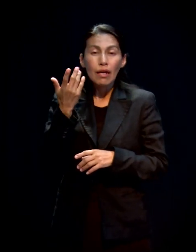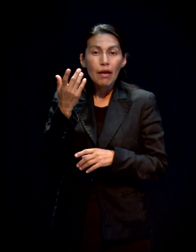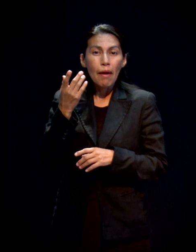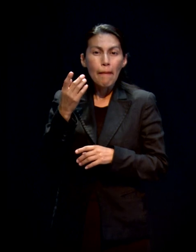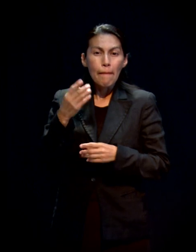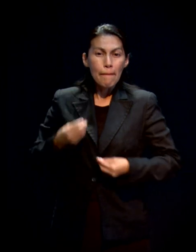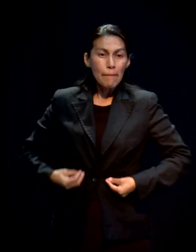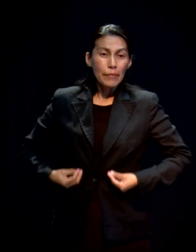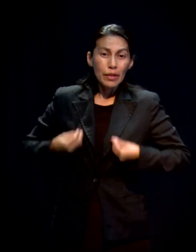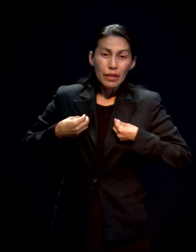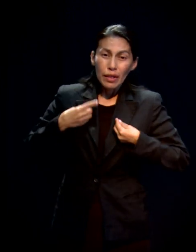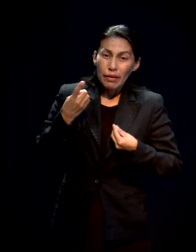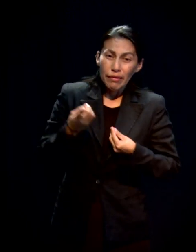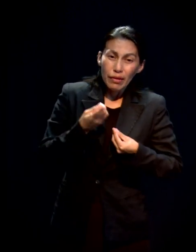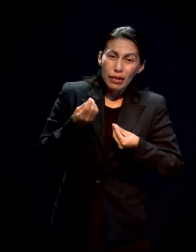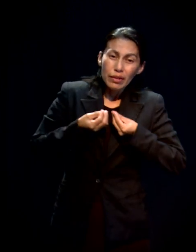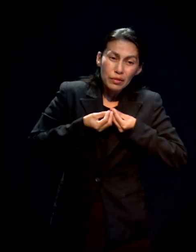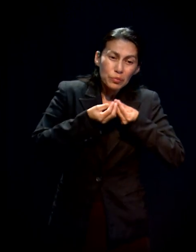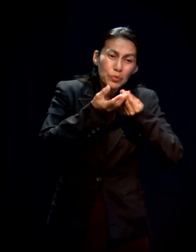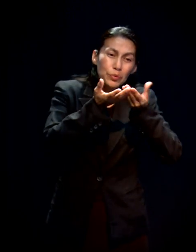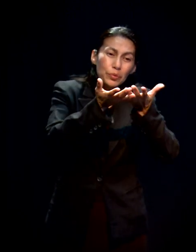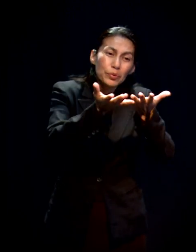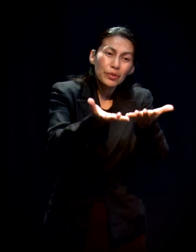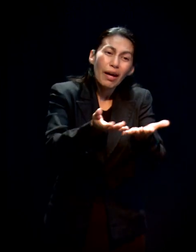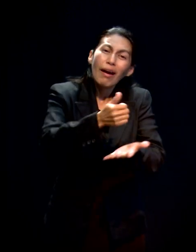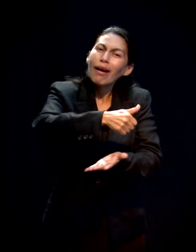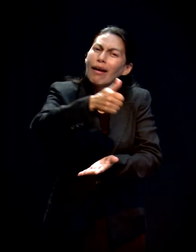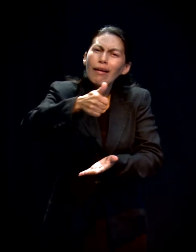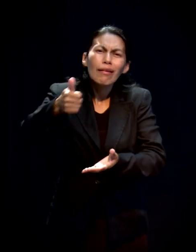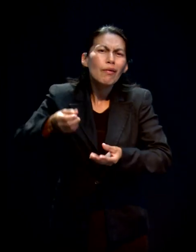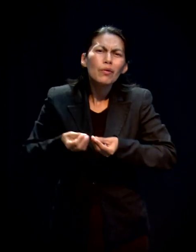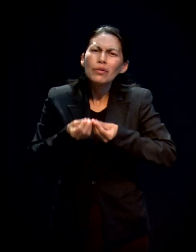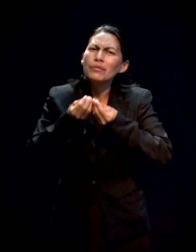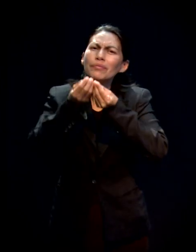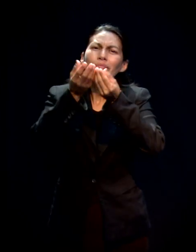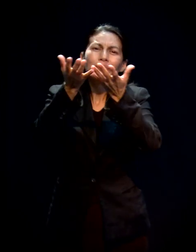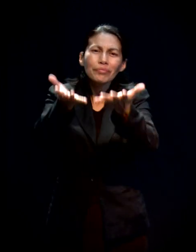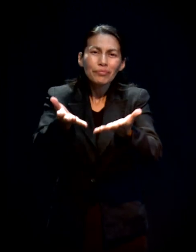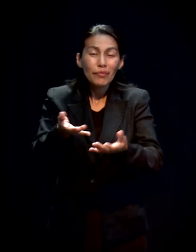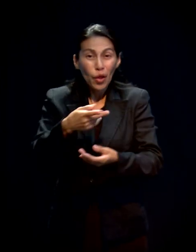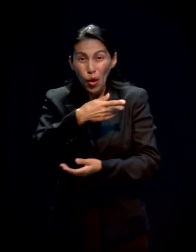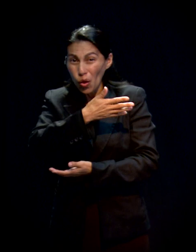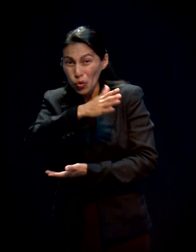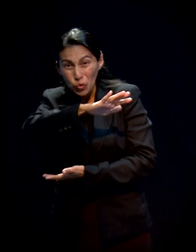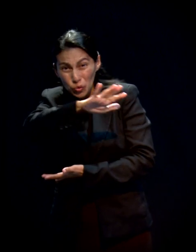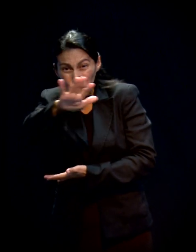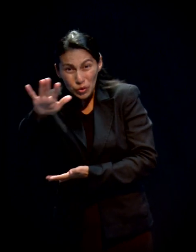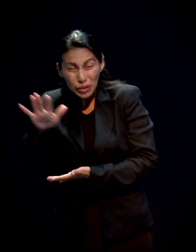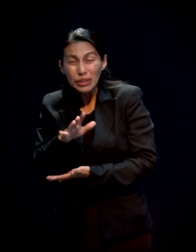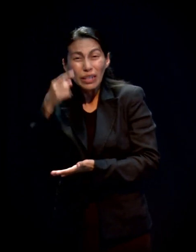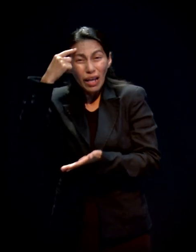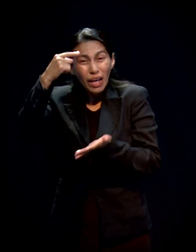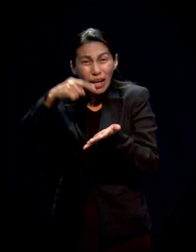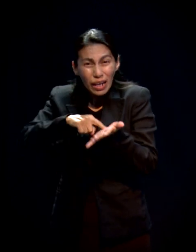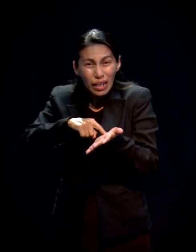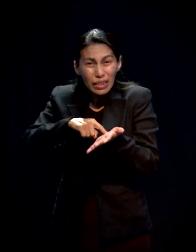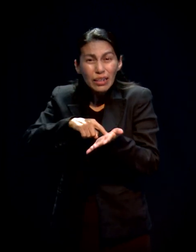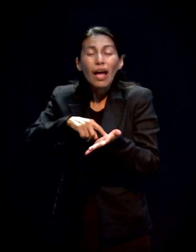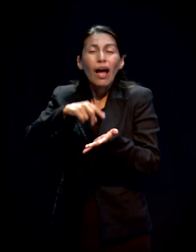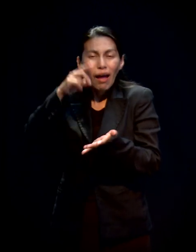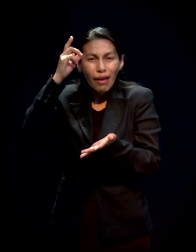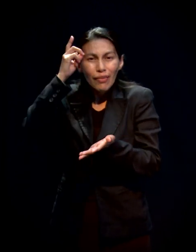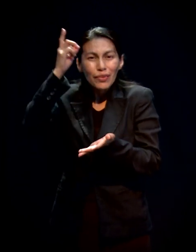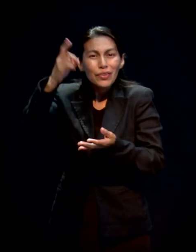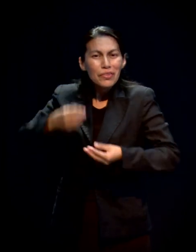nos la vida eterna esto es para todos nosotros para los que creemos para los que creemos en